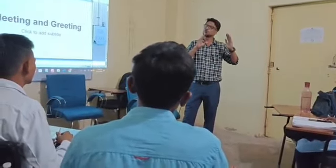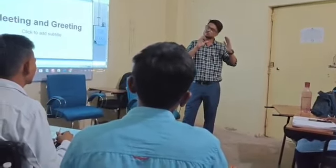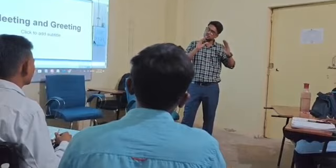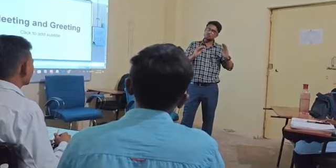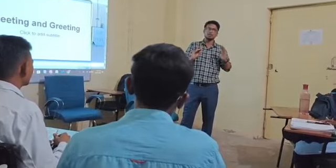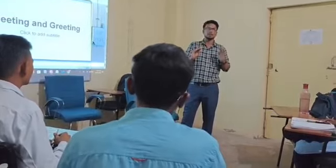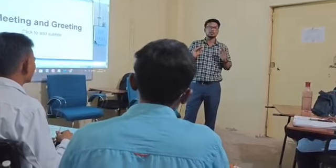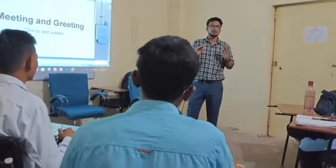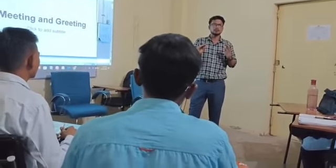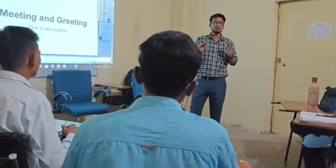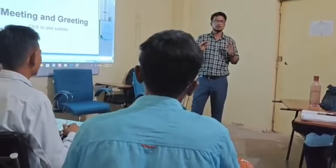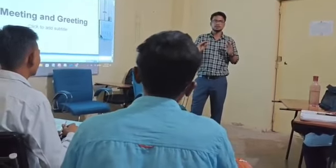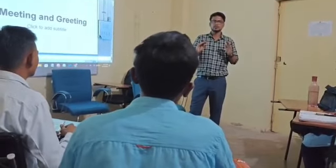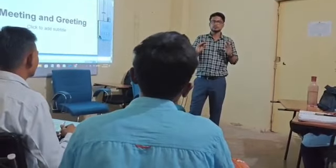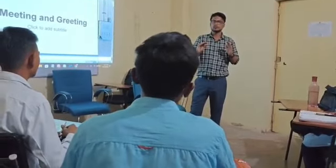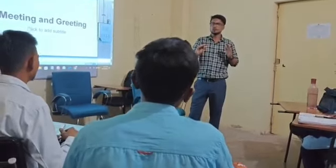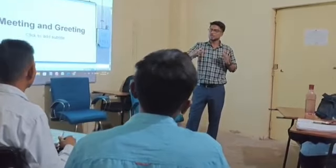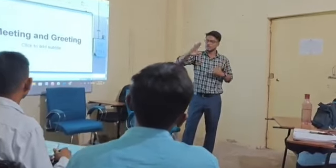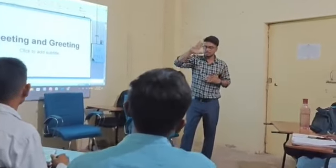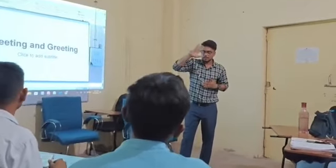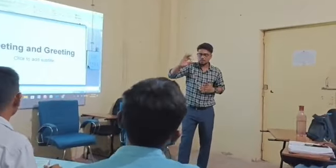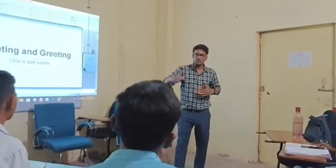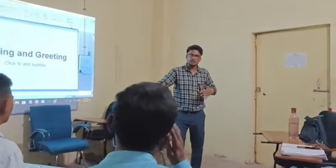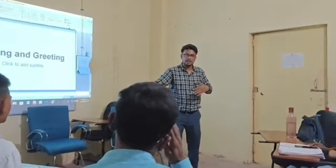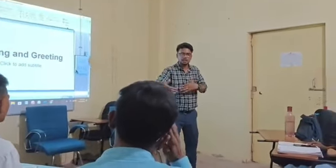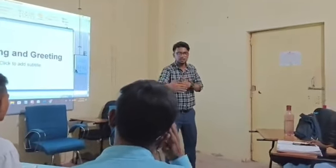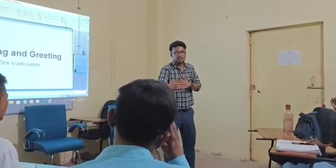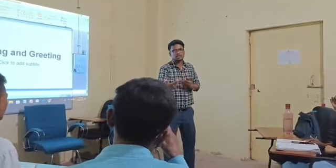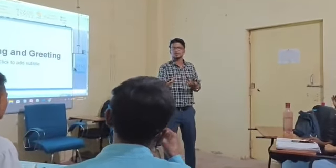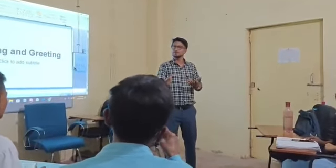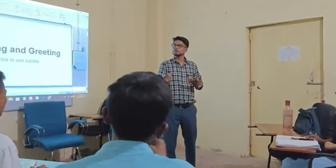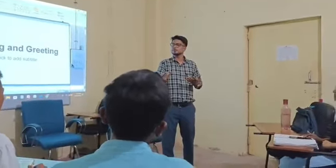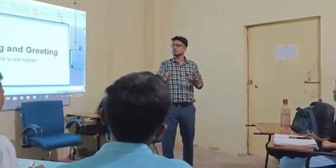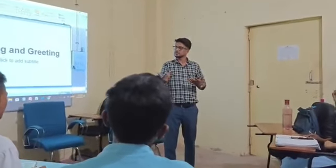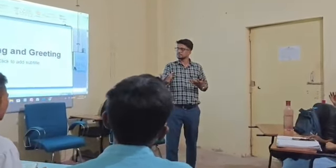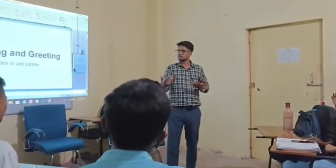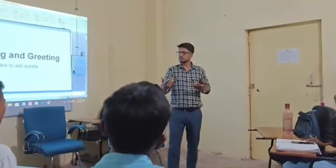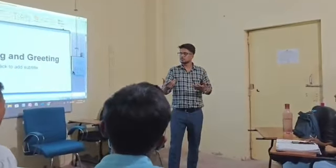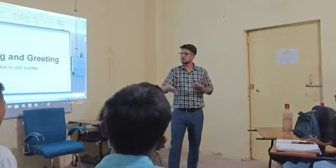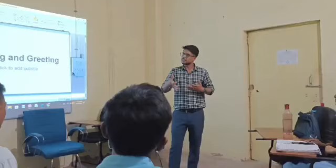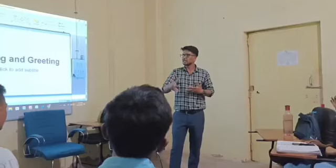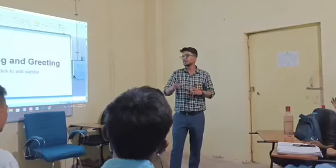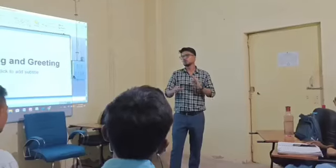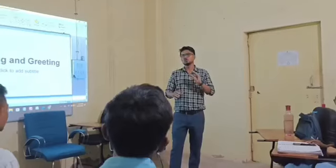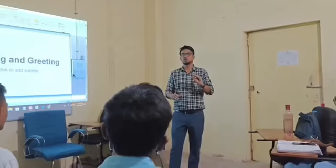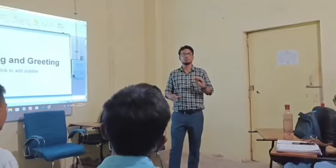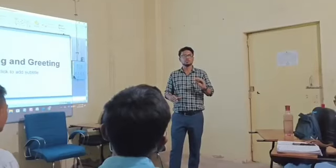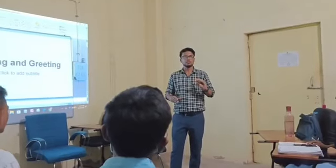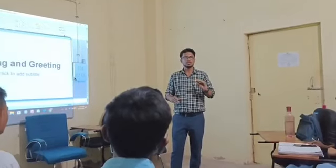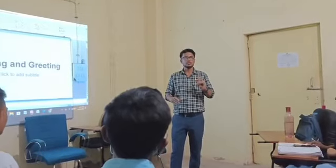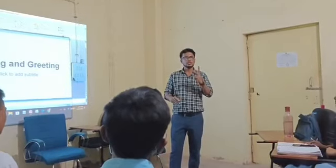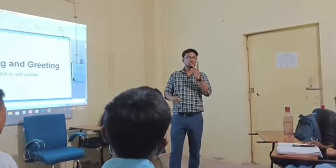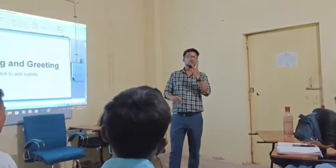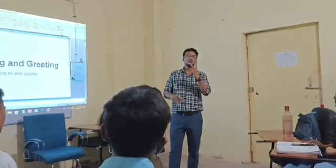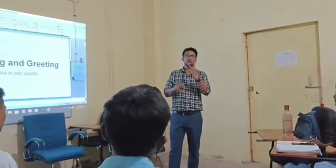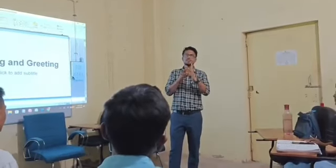बहुत कम मिलाते हैं। वो डायरेक्ट हेलो करके गला मिल लेंगे ऐसे। शेक हैंड बहुत कम होता है। ये दो डिफरेंस